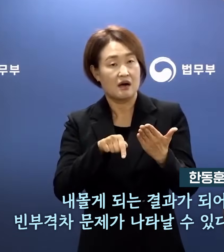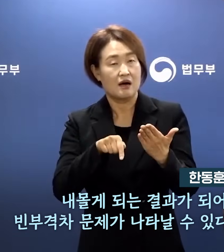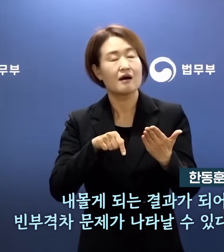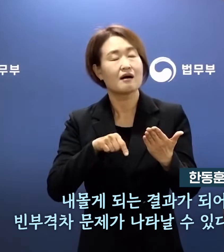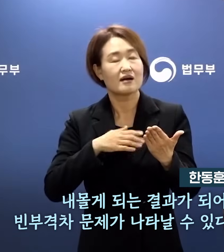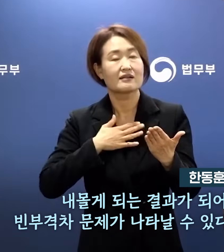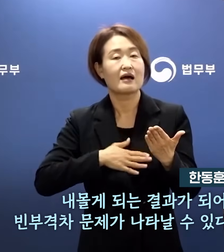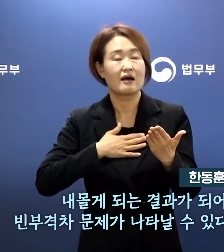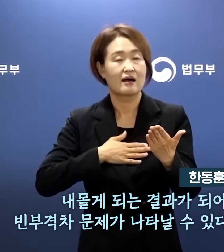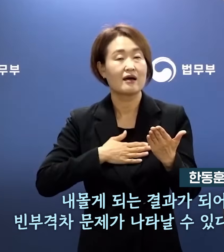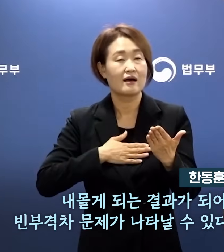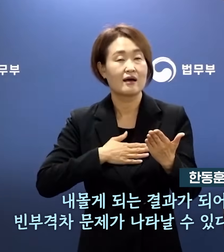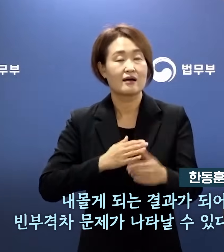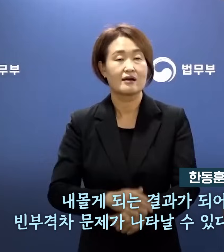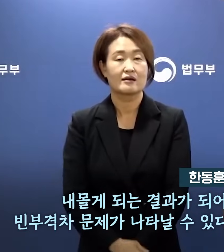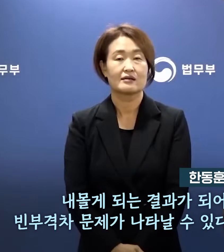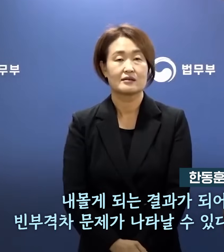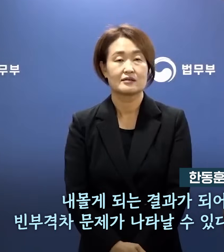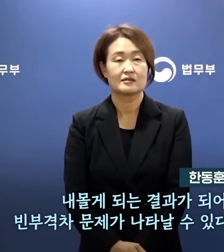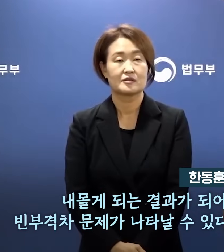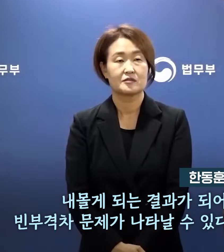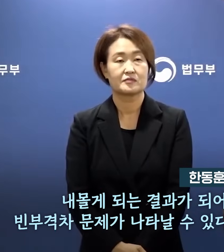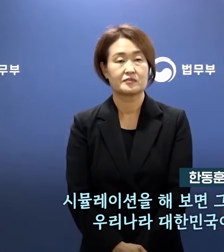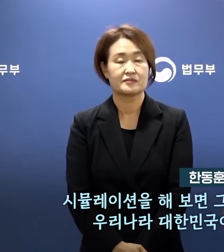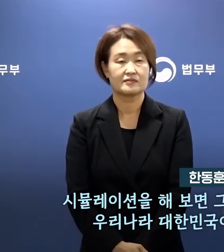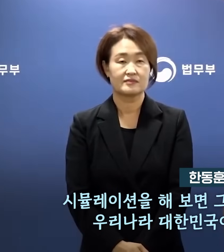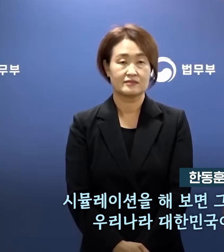깊이 고려했습니다.